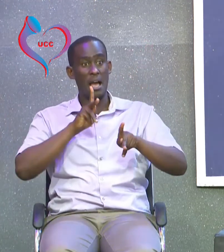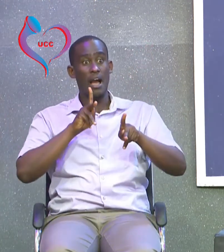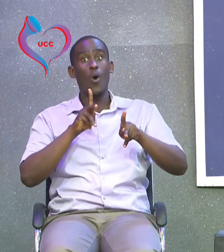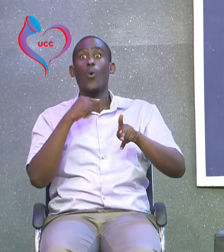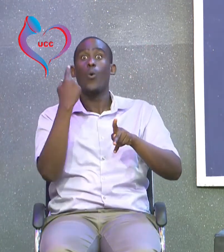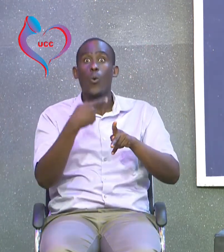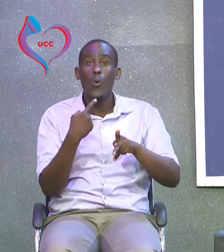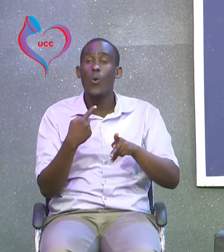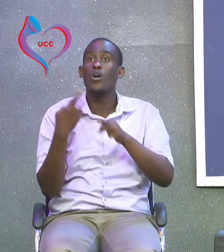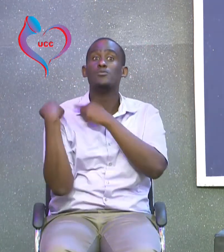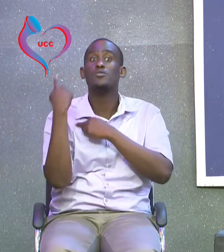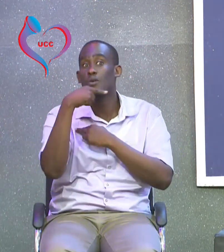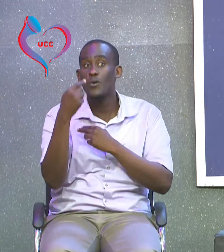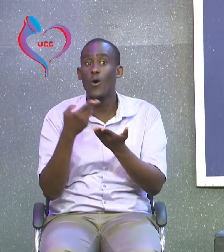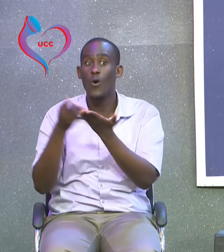mutukuvu